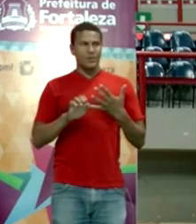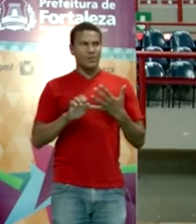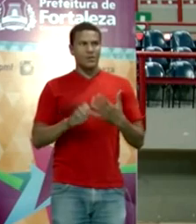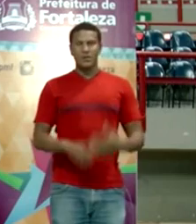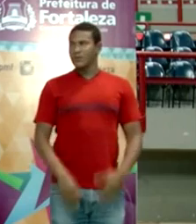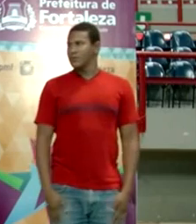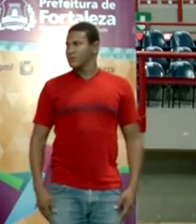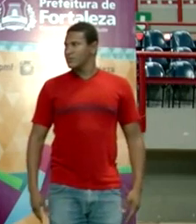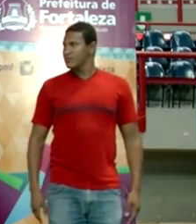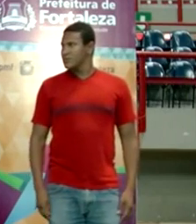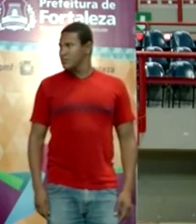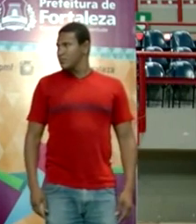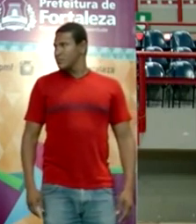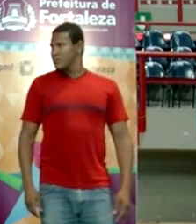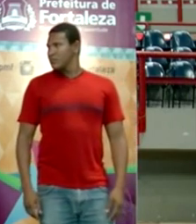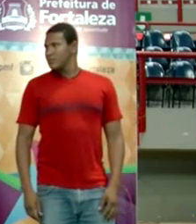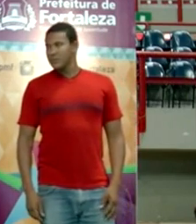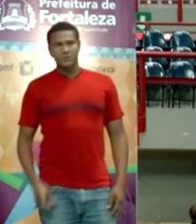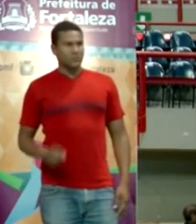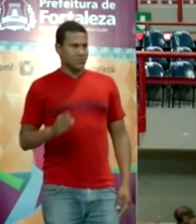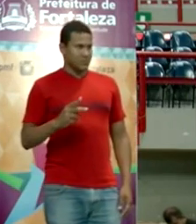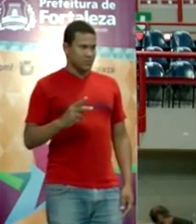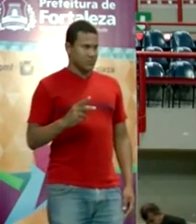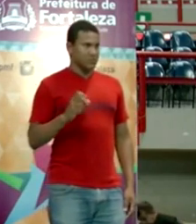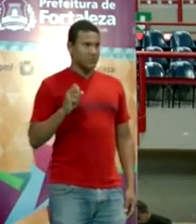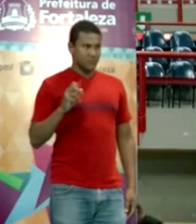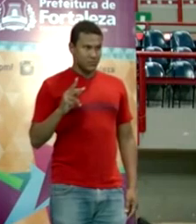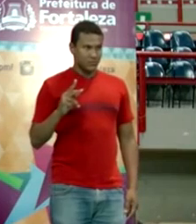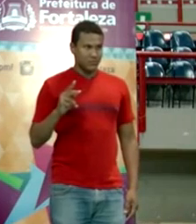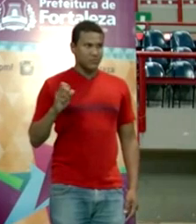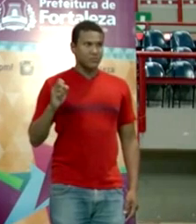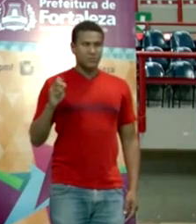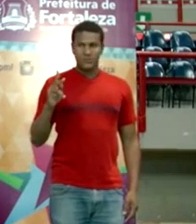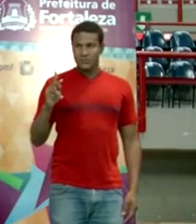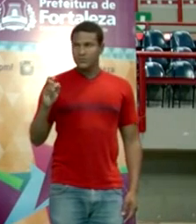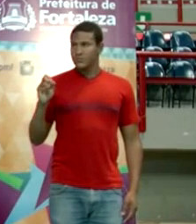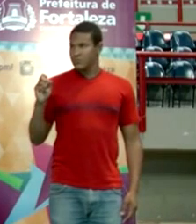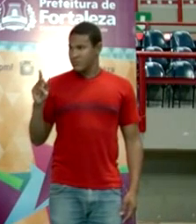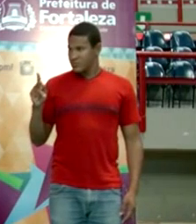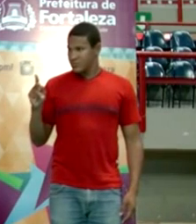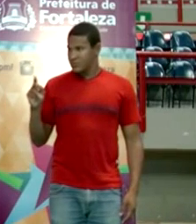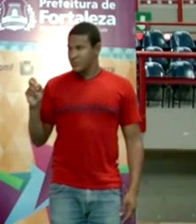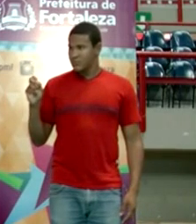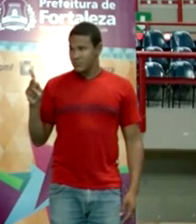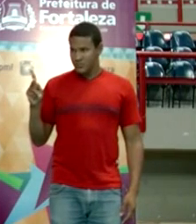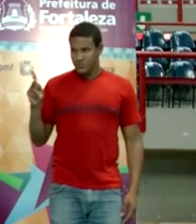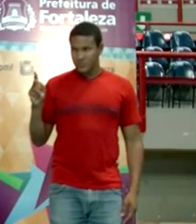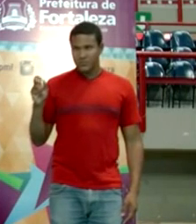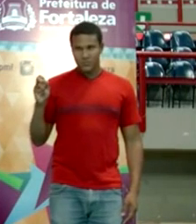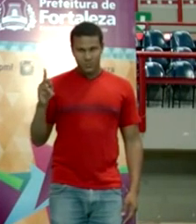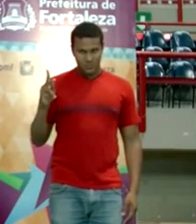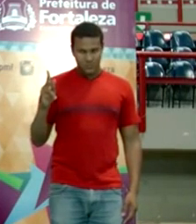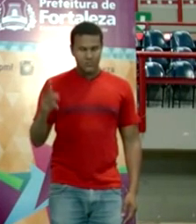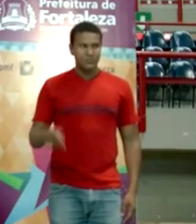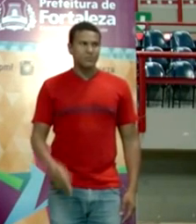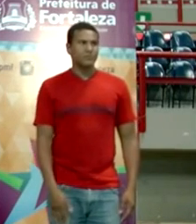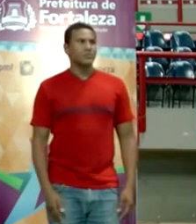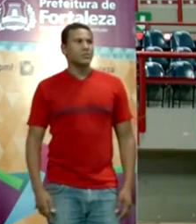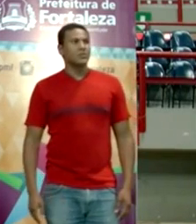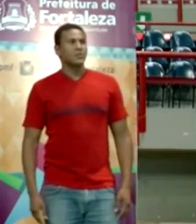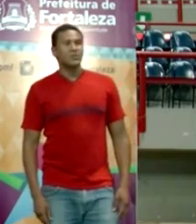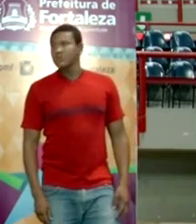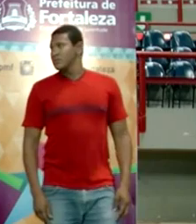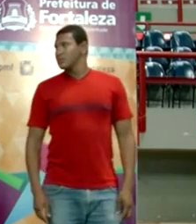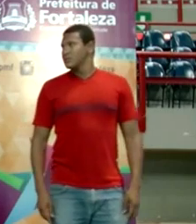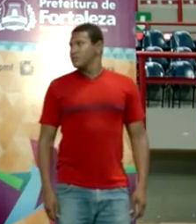Tudo bem? Ok? Deu para notar direitinho ou não? Está acompanhando direitinho? Pronto.